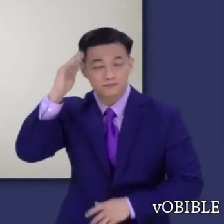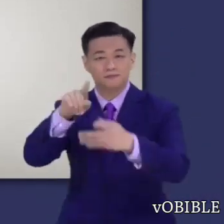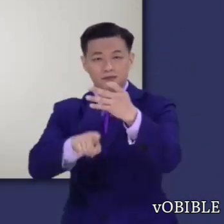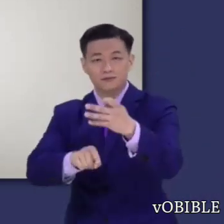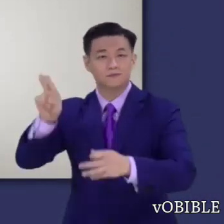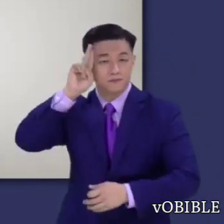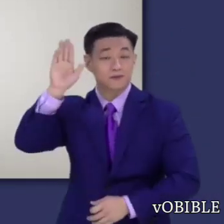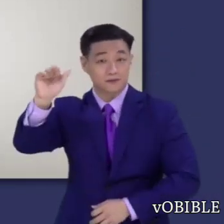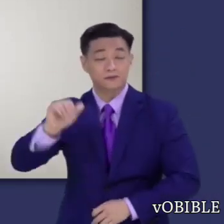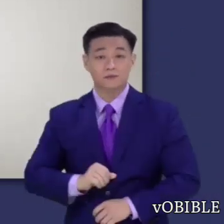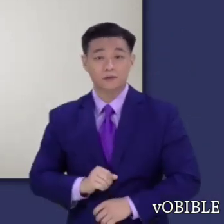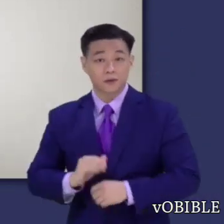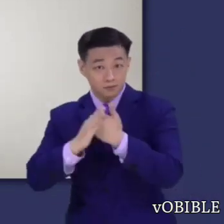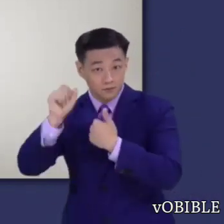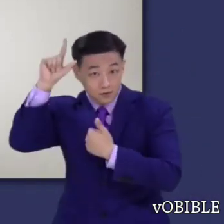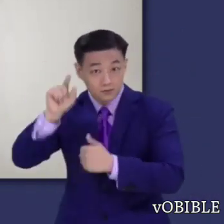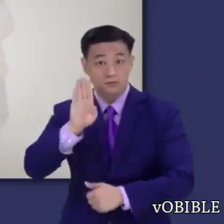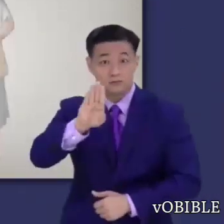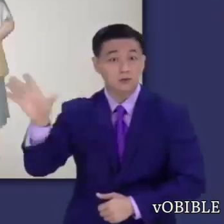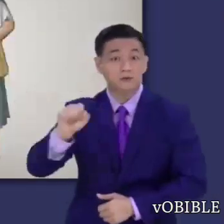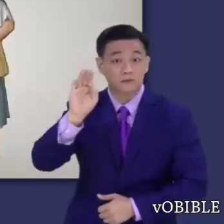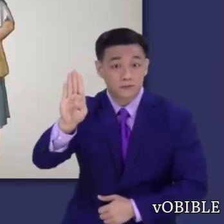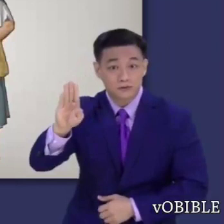又叫约翰。在第一次传道旅